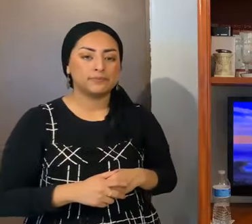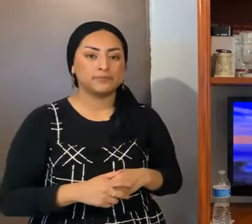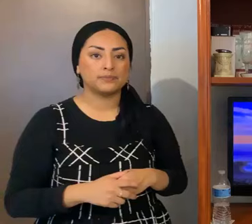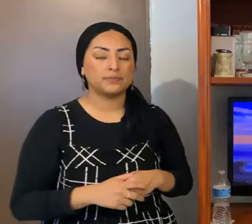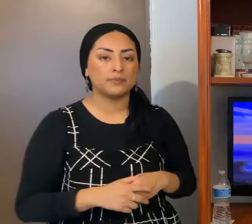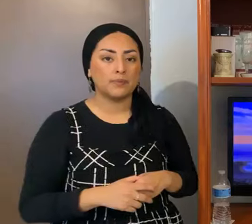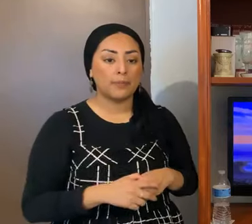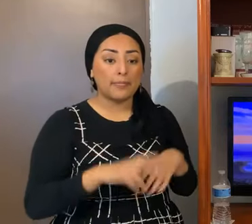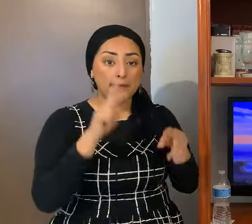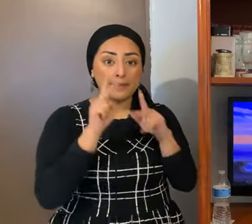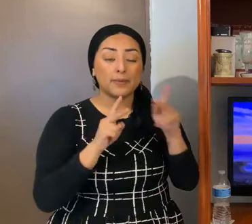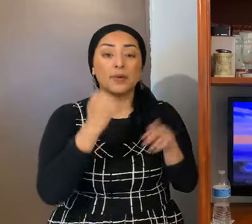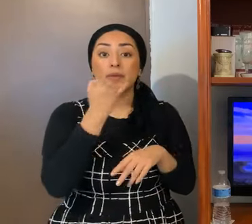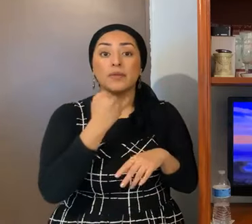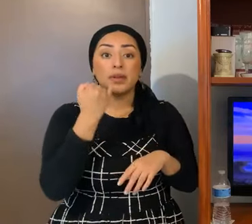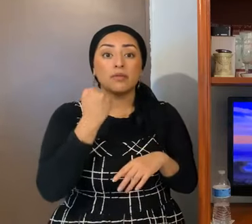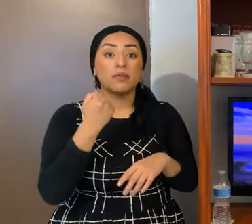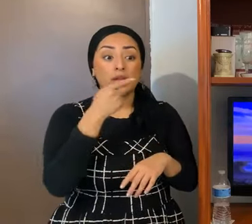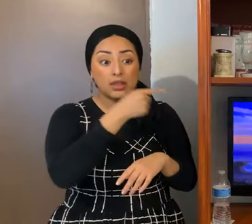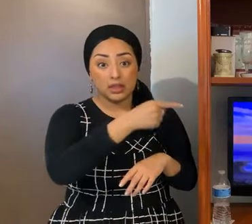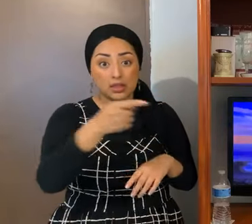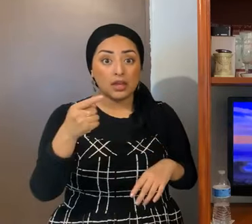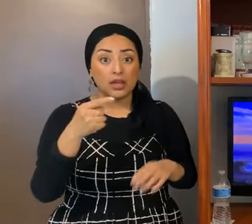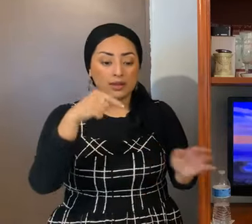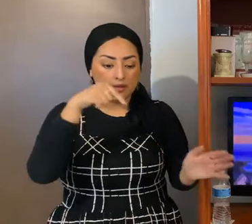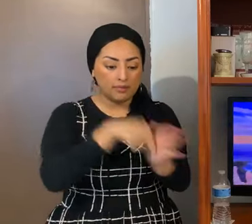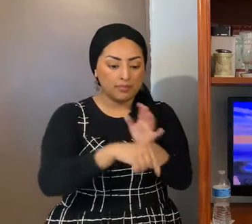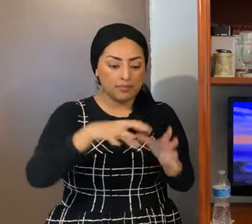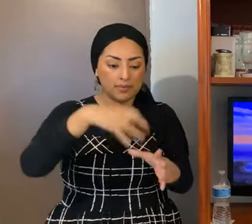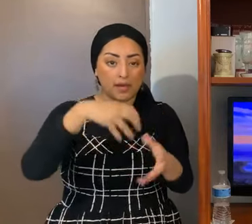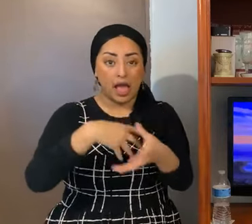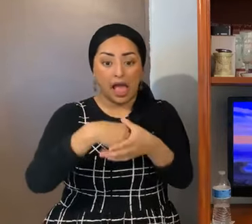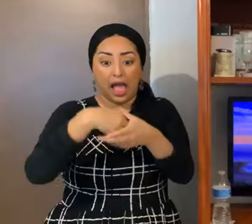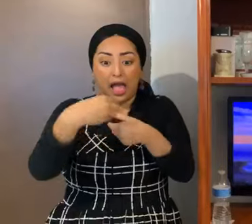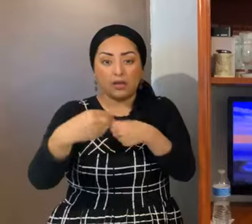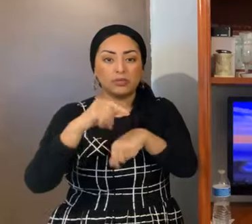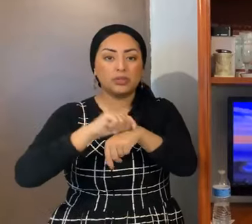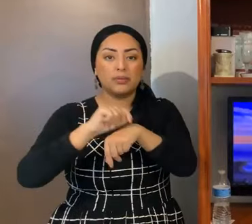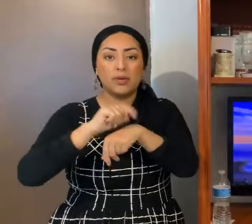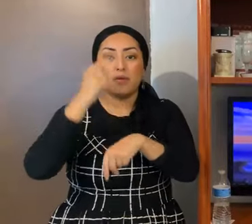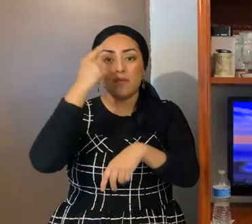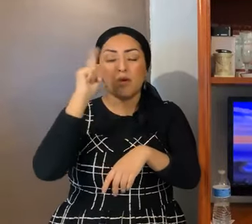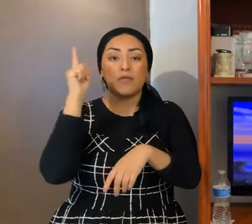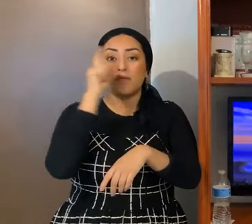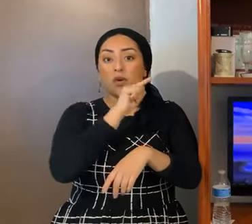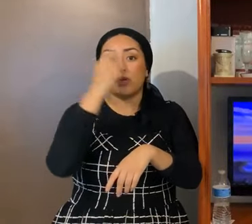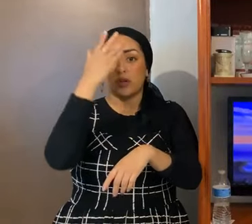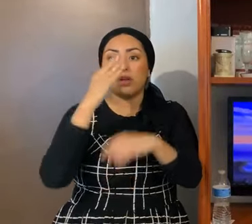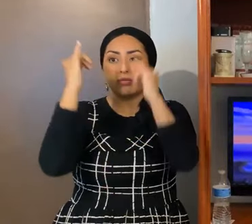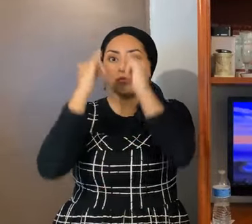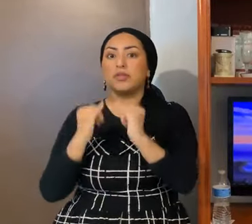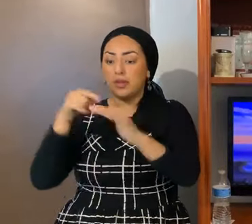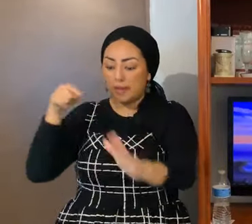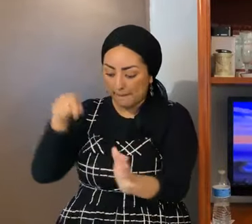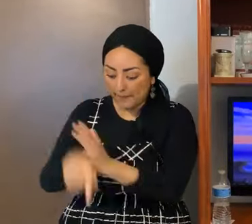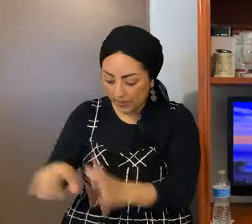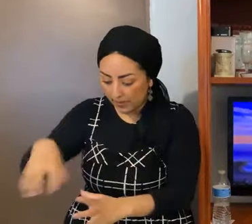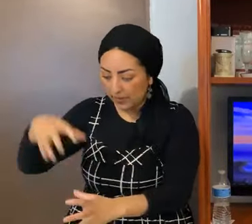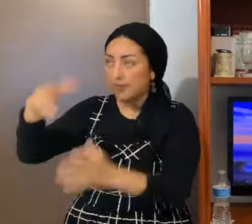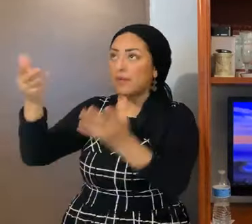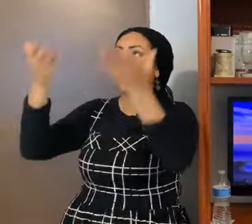el pueblo los hizo. Derramaron sangre inocente para adorar a sus ídolos. Yahshua Mashiach reprenda todo